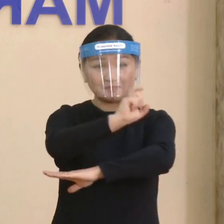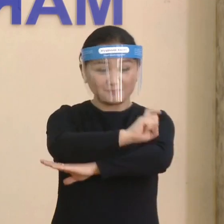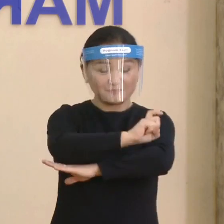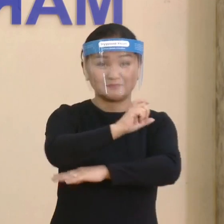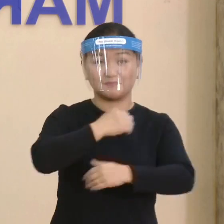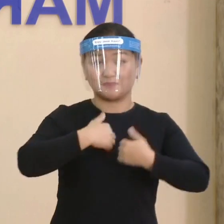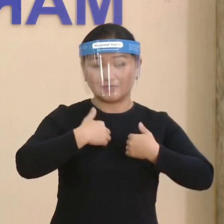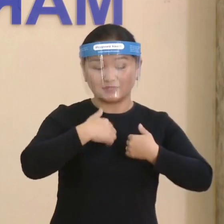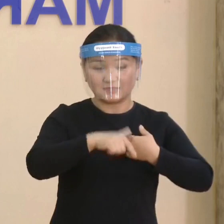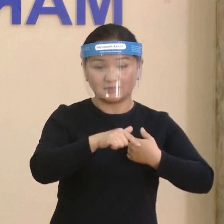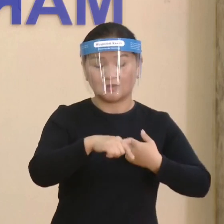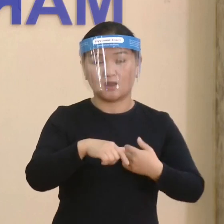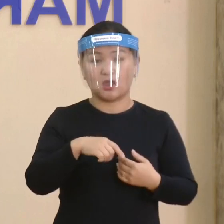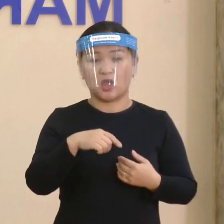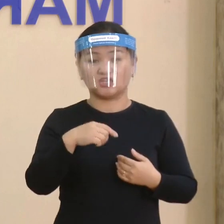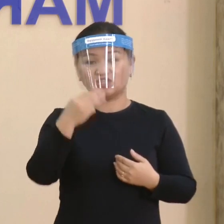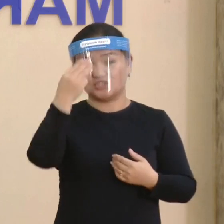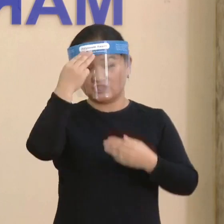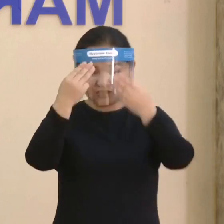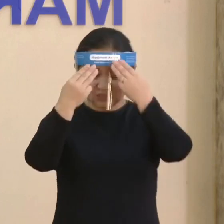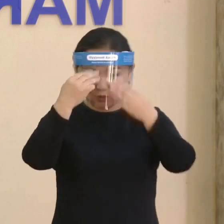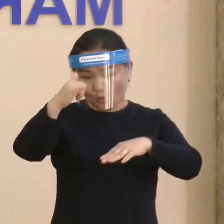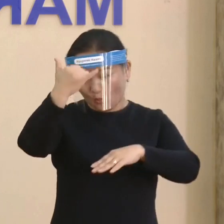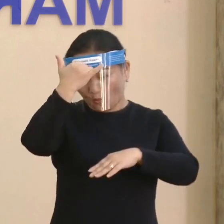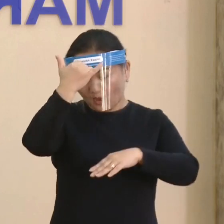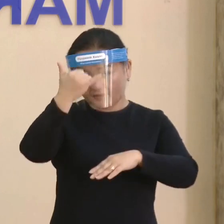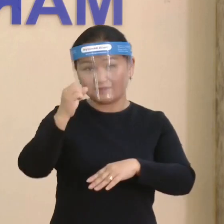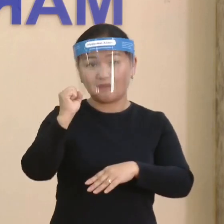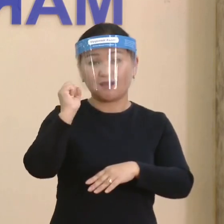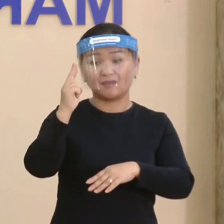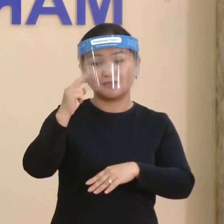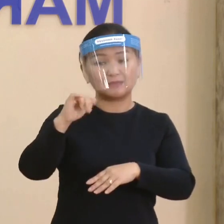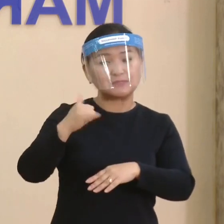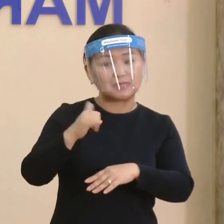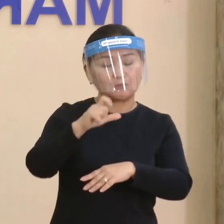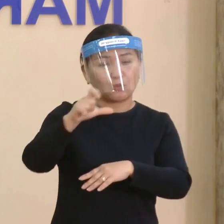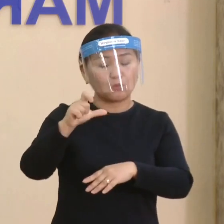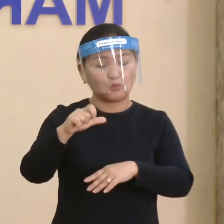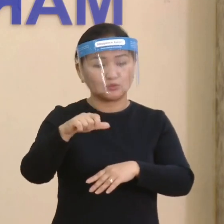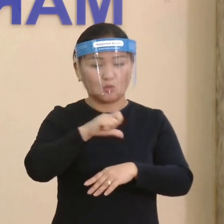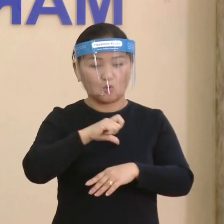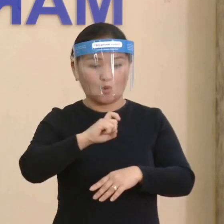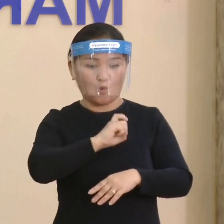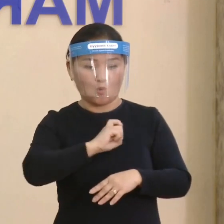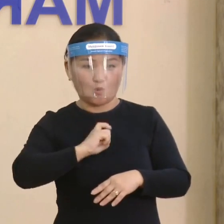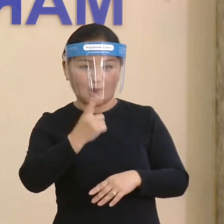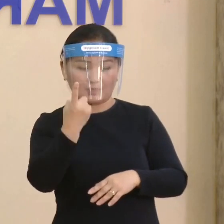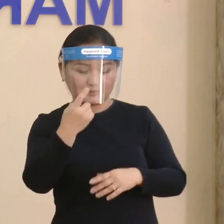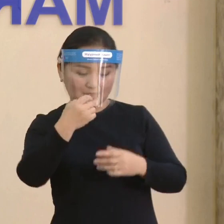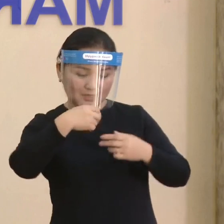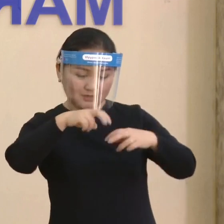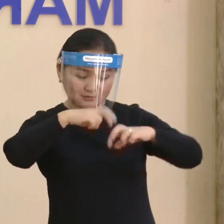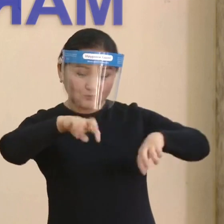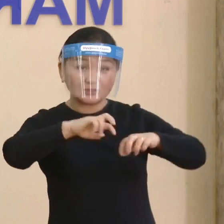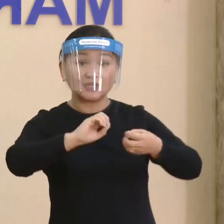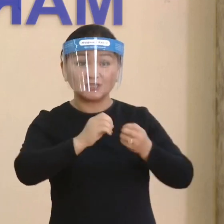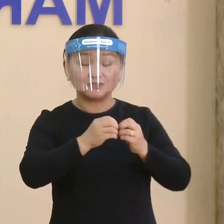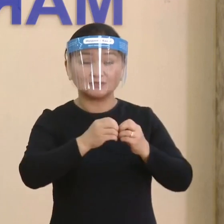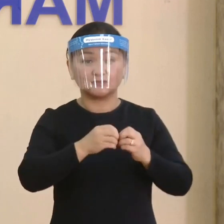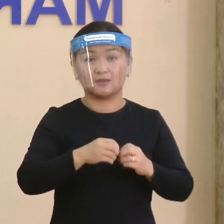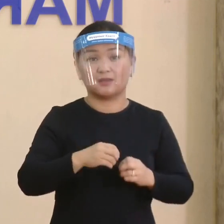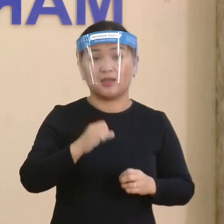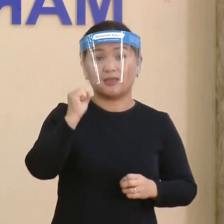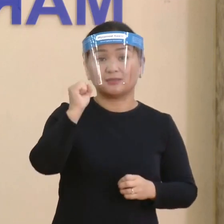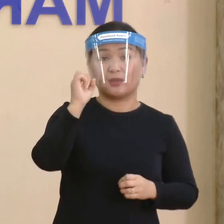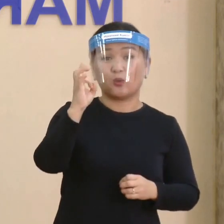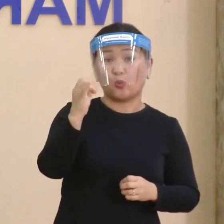бол 1-2-ороо өөрснөө бол бас тусгай хувьчилсан одоо ийм судалгаа хийж байгаа байгаа. Ялангуяа анагаах ухааны их дээд сургуулийн багш нар бол